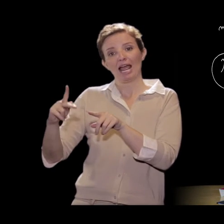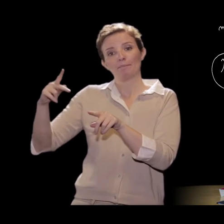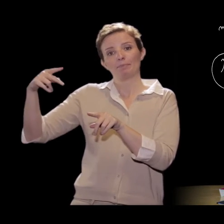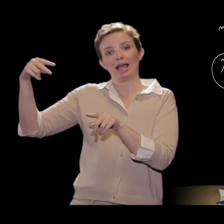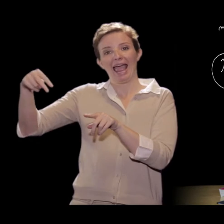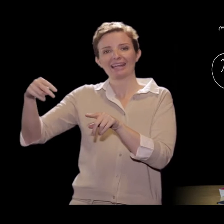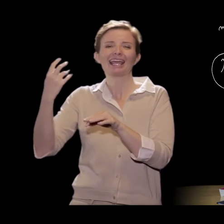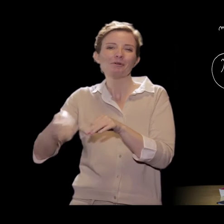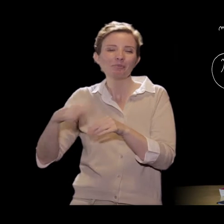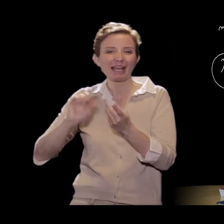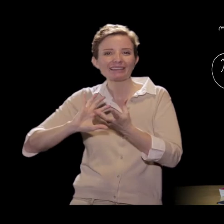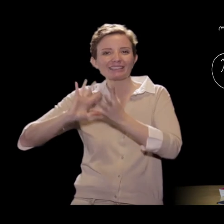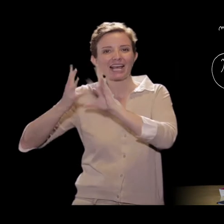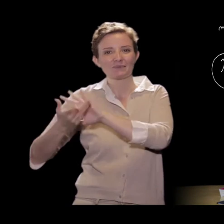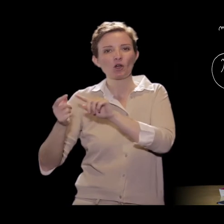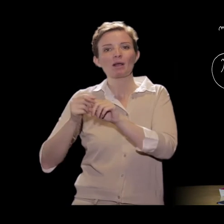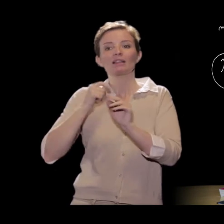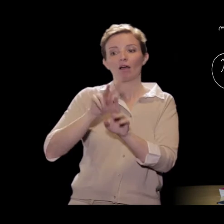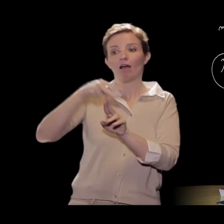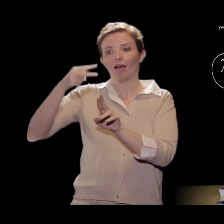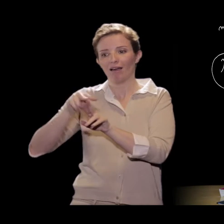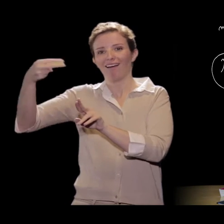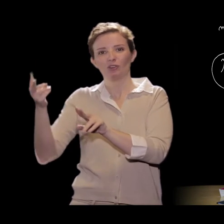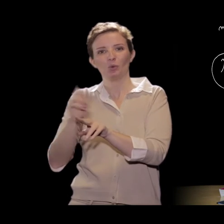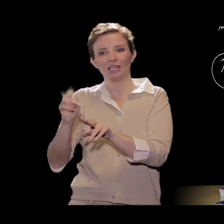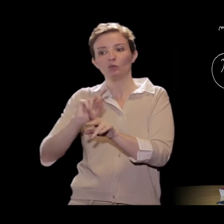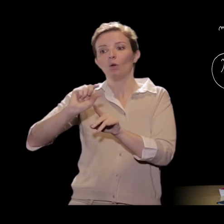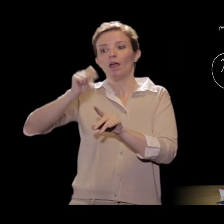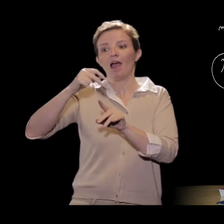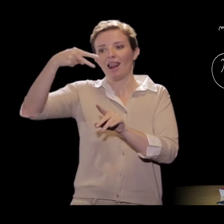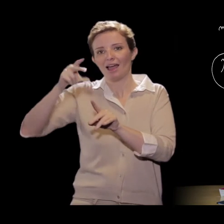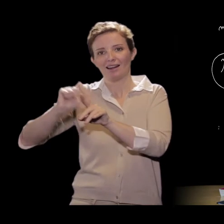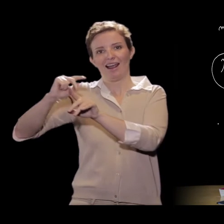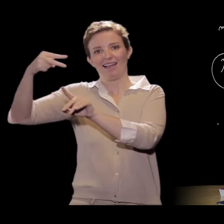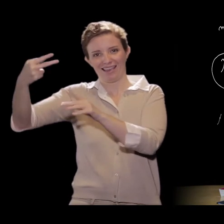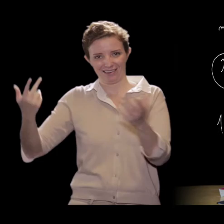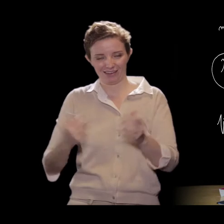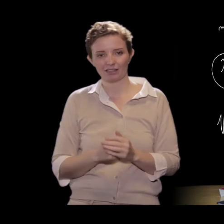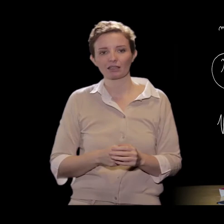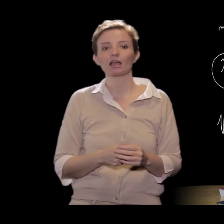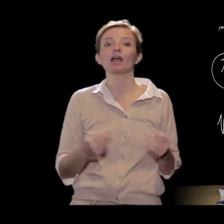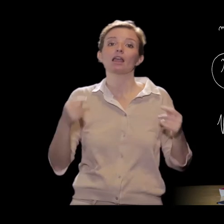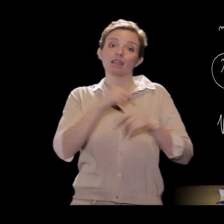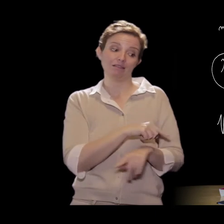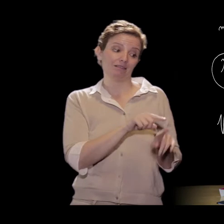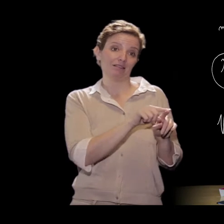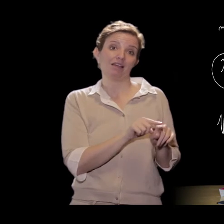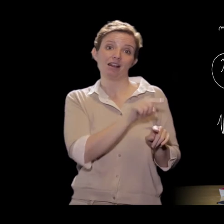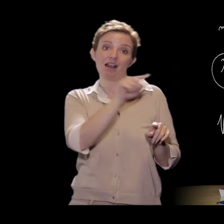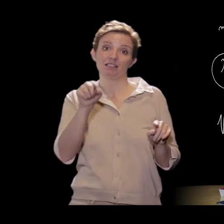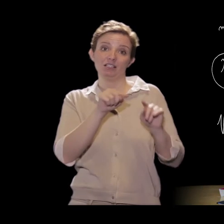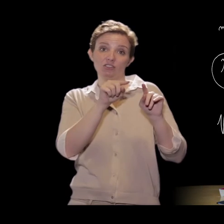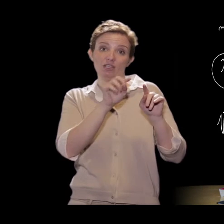trasformata elevando all alla potenza ennesima sia il primo che il secondo membro vediamo Quand'è che invece la radice